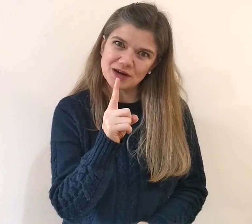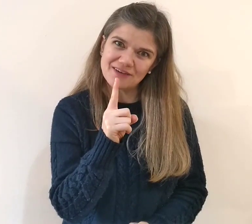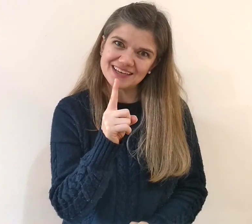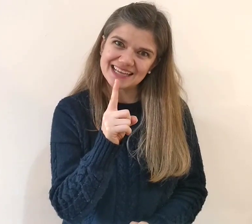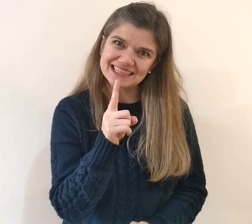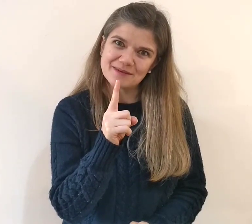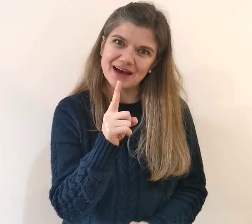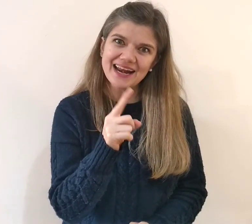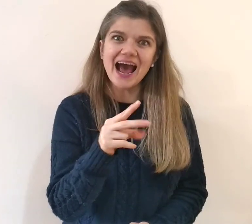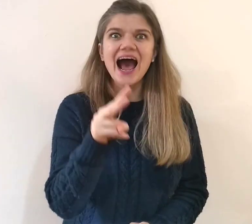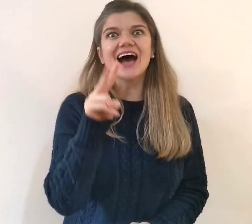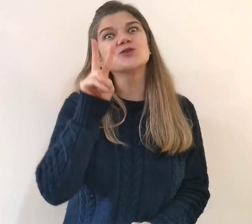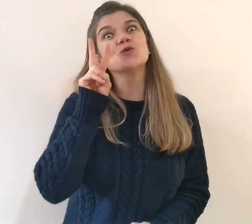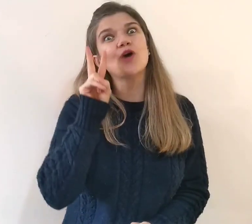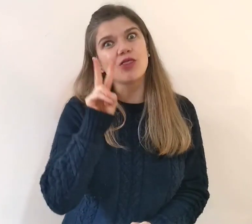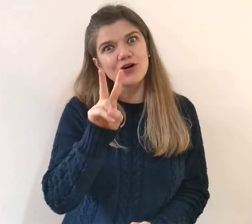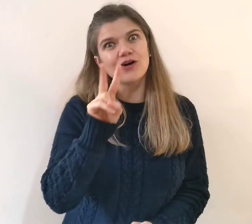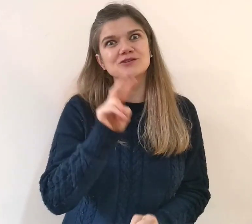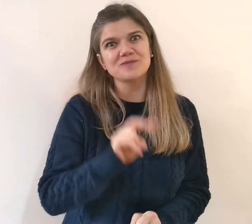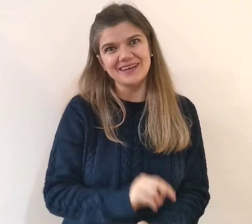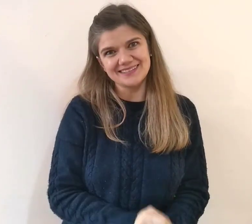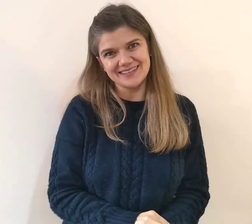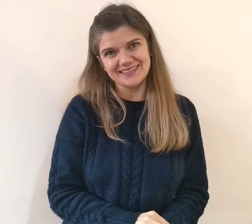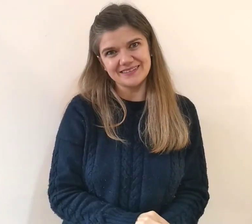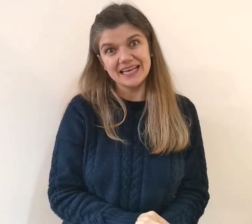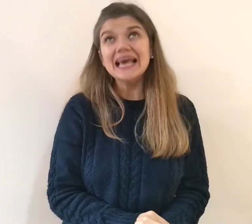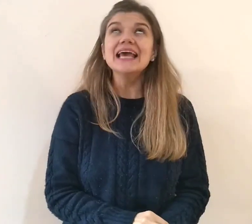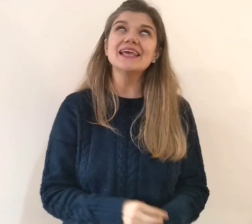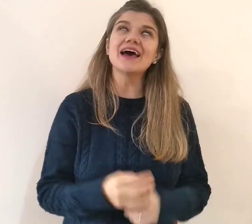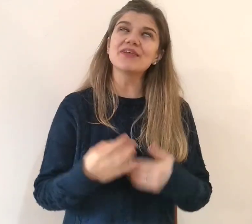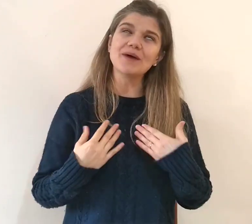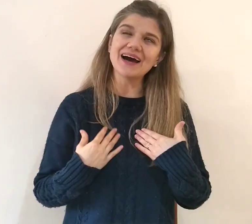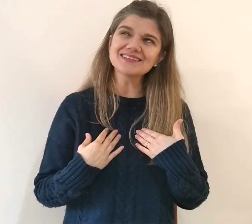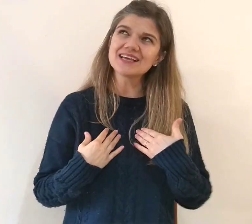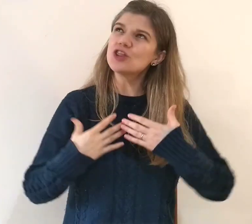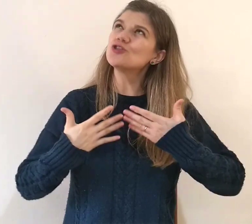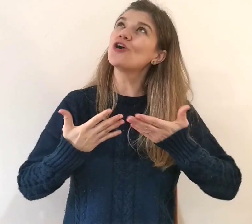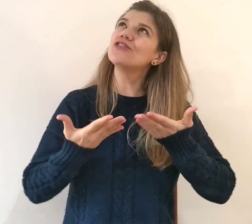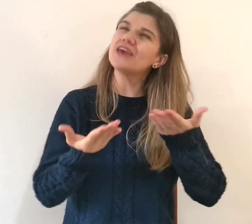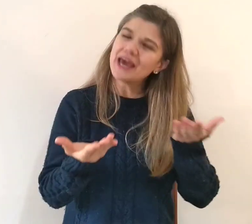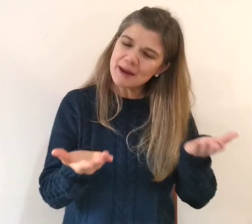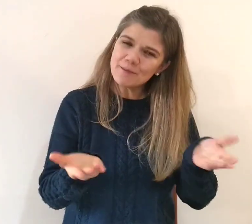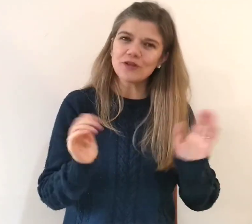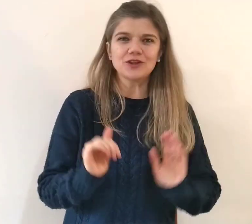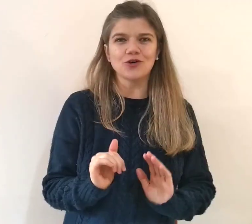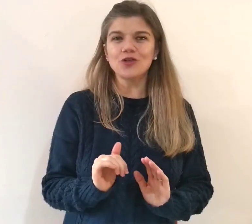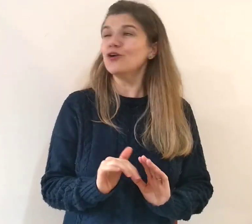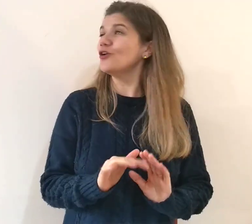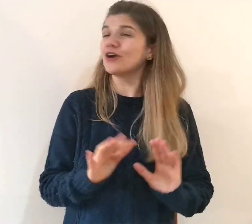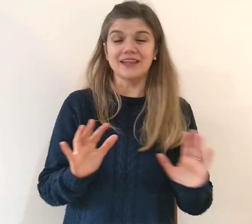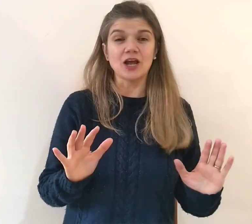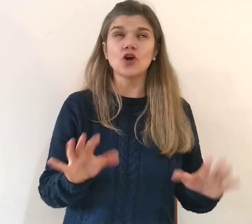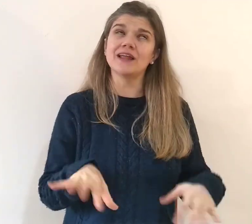sola vez a la semana, ayuno dos veces. Y además, Doy diezmo de todo lo que tengo, de las